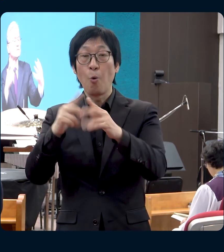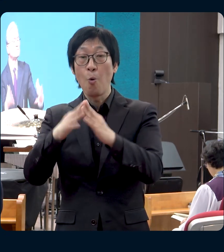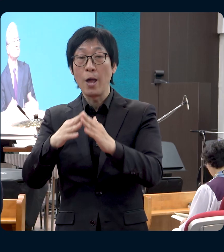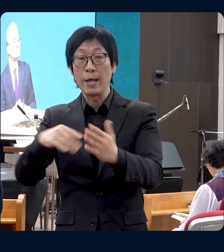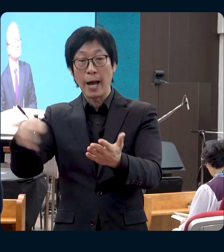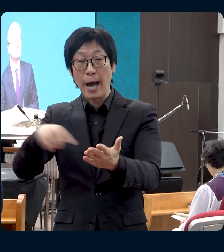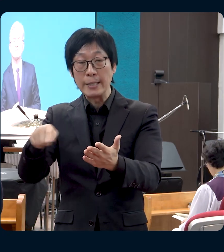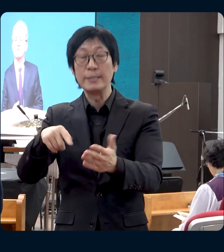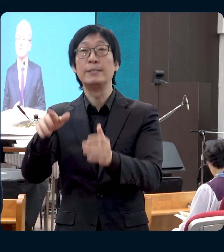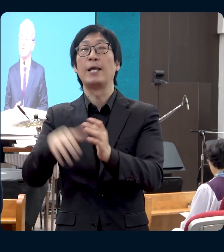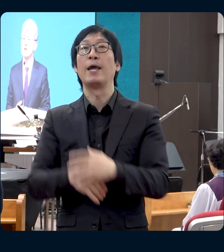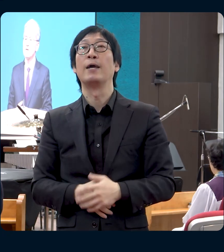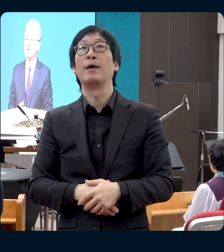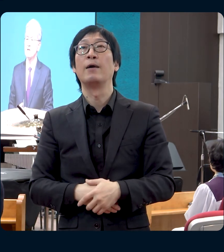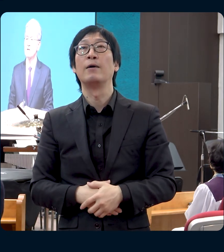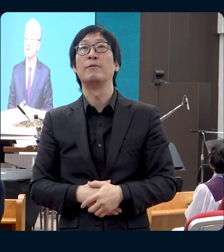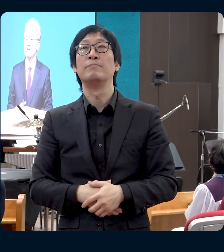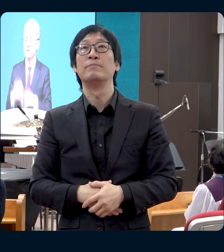가르쳤던,